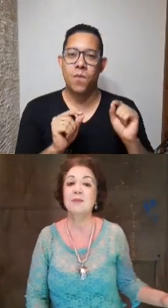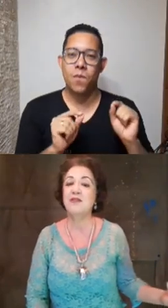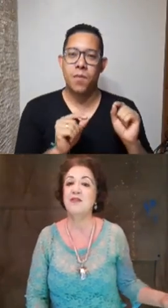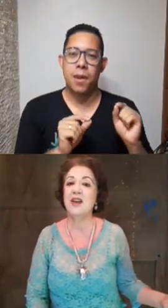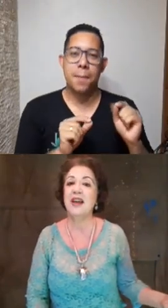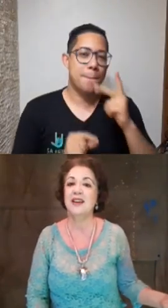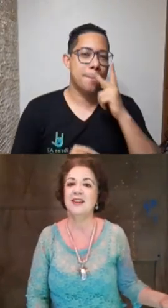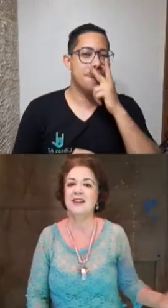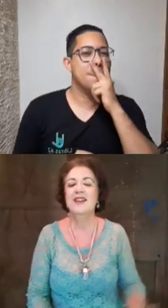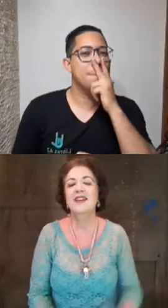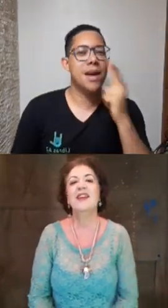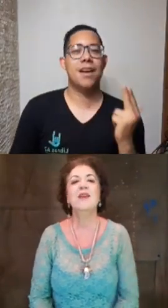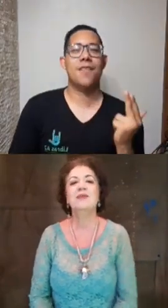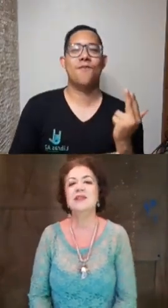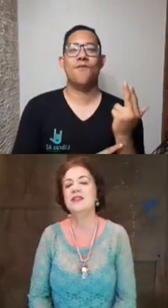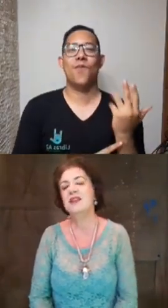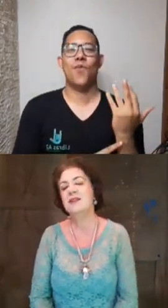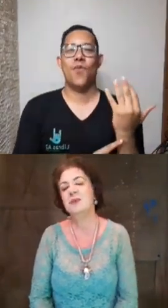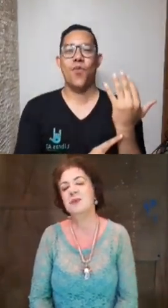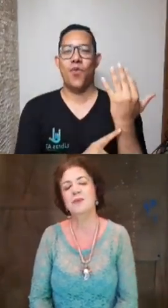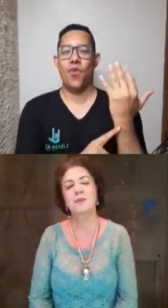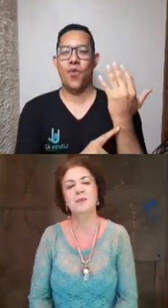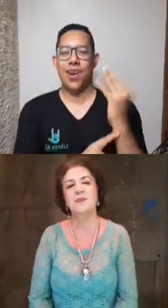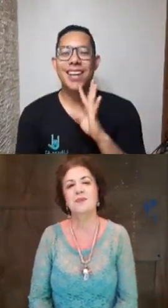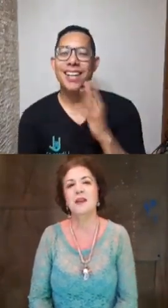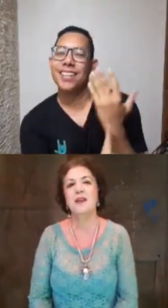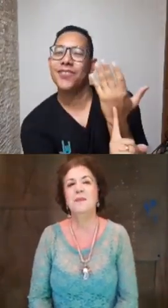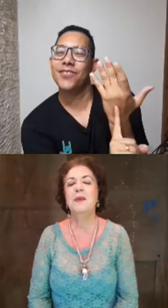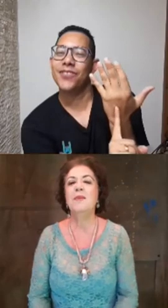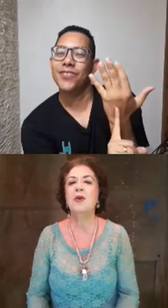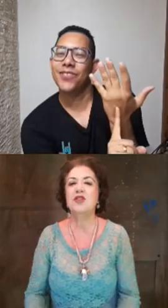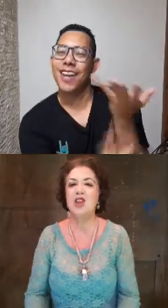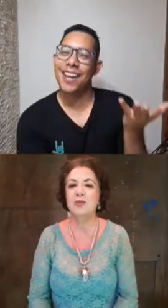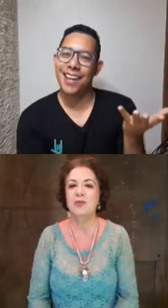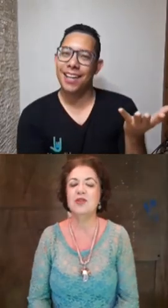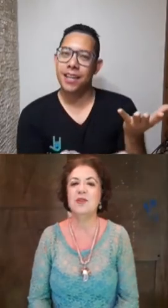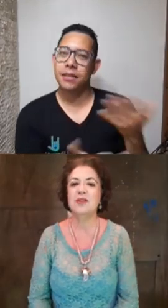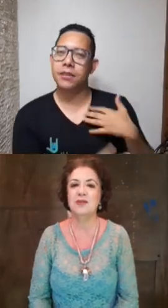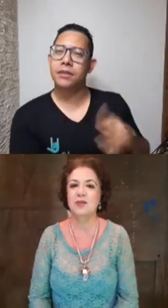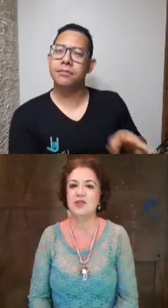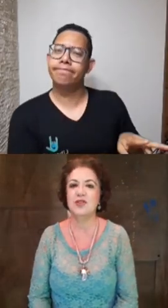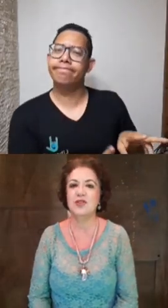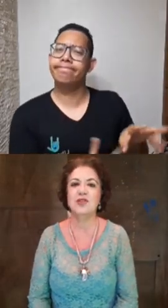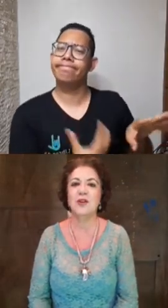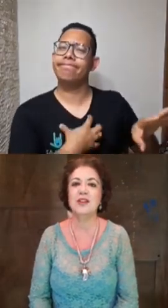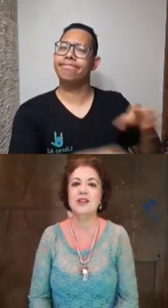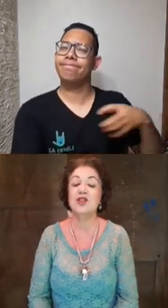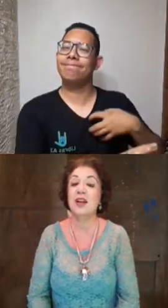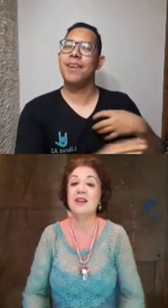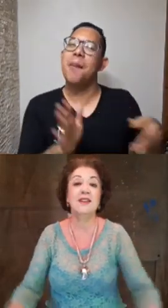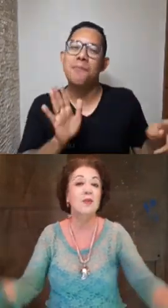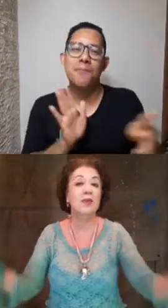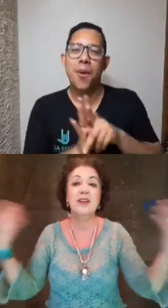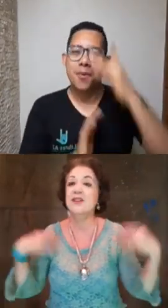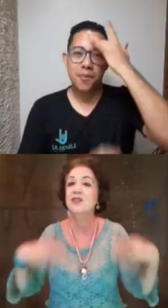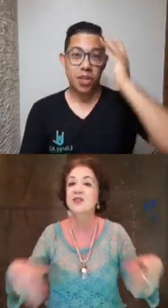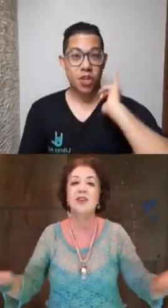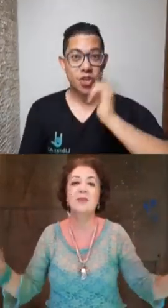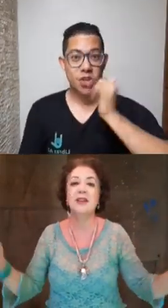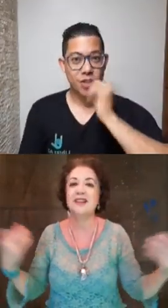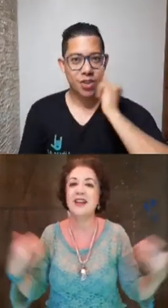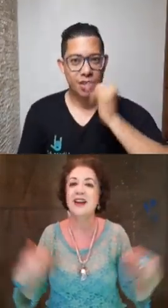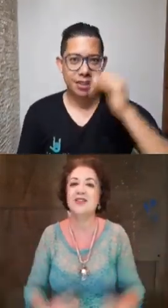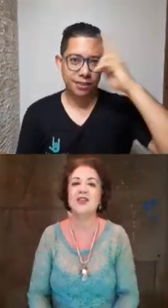de uma vela, que é um símbolo primordial dos contadores de histórias, já que no início